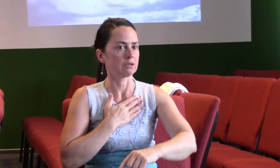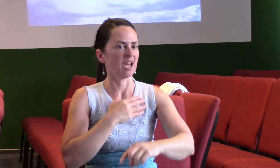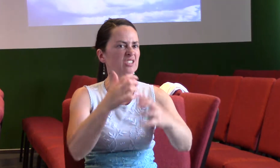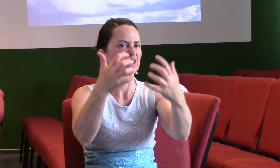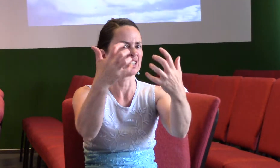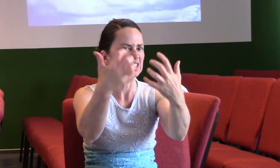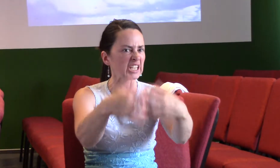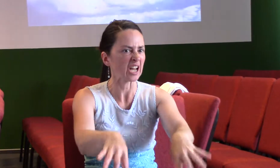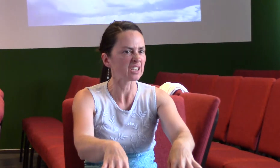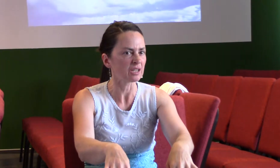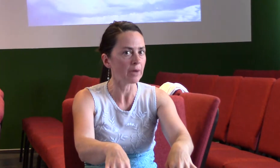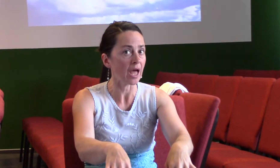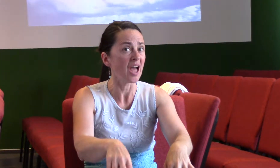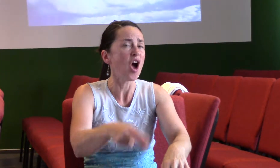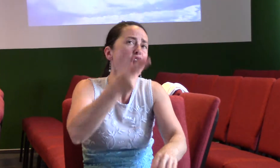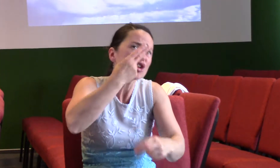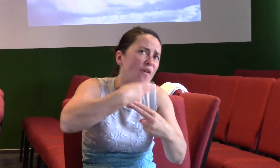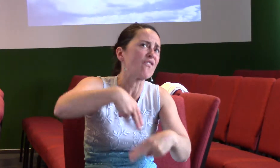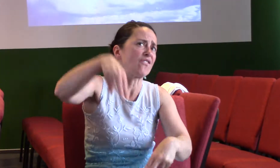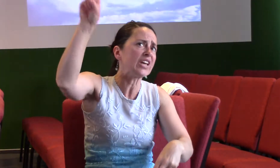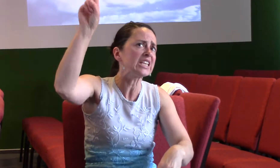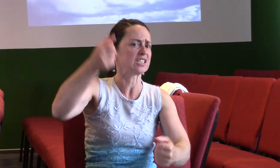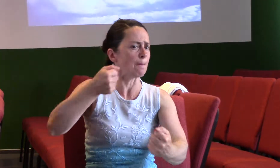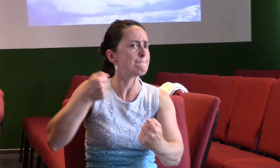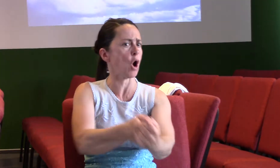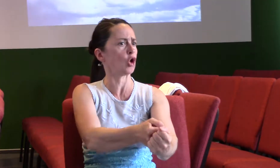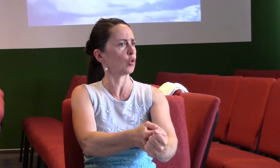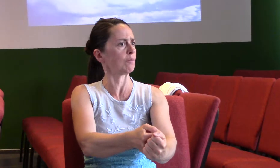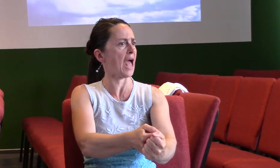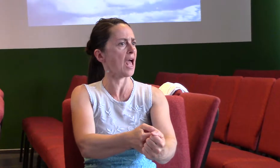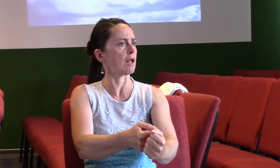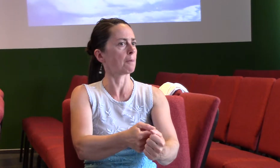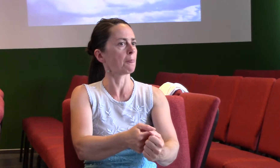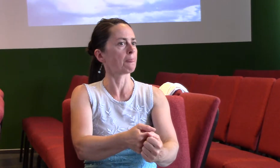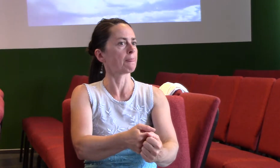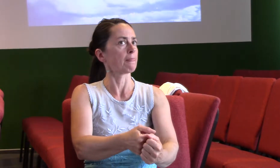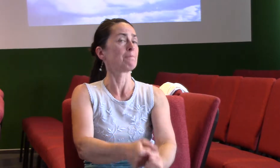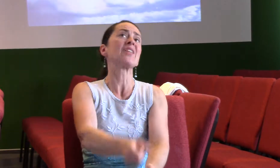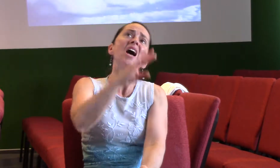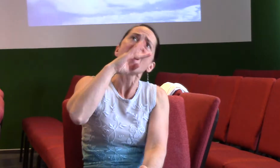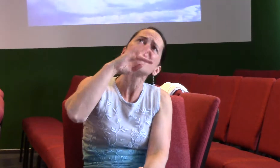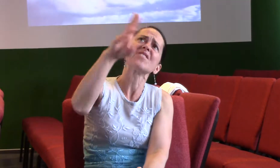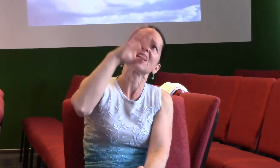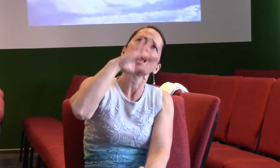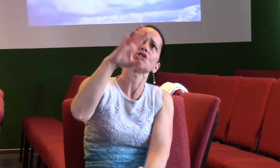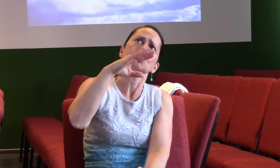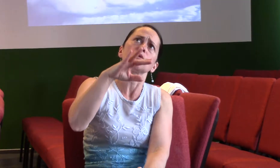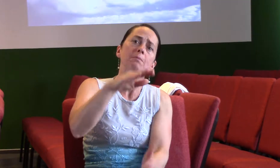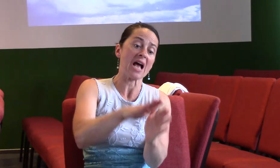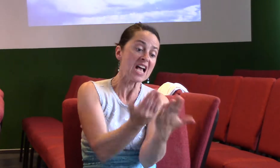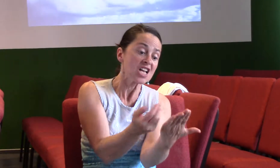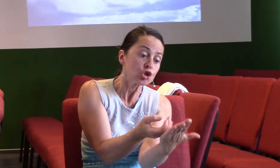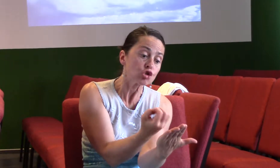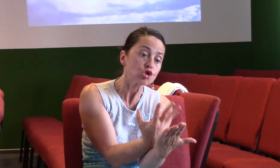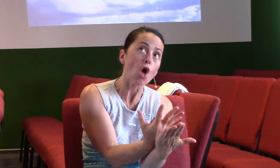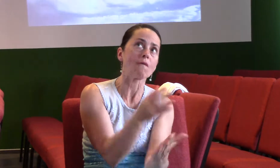bojujme, o to víc vyhlašujme, o to víc stojíme před pánem a promluvejme to slovo.